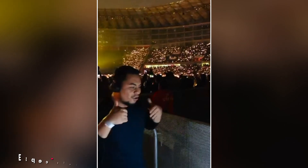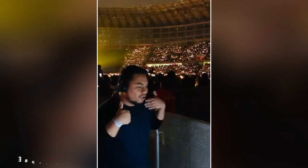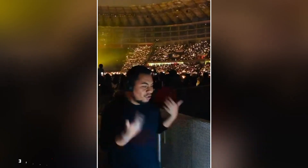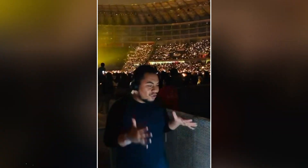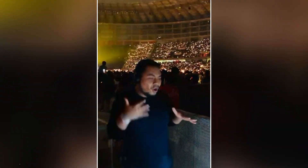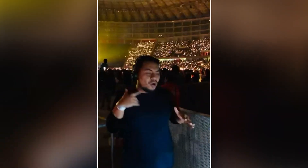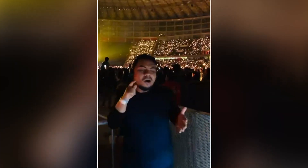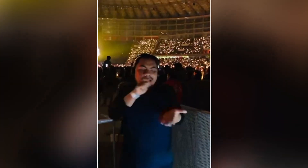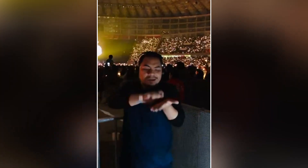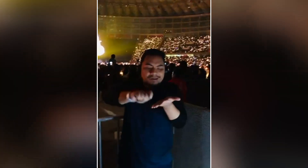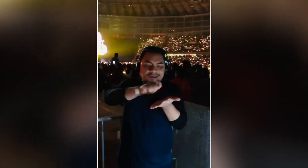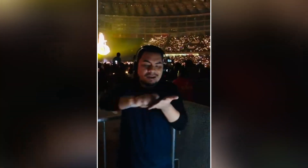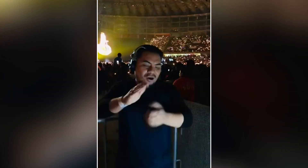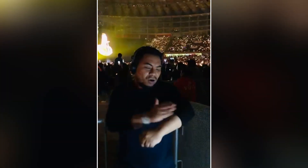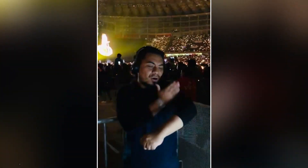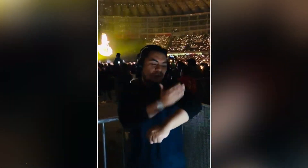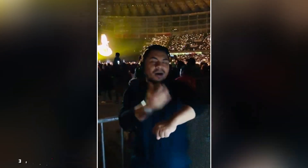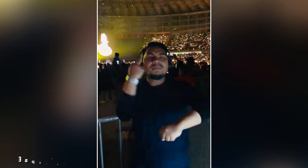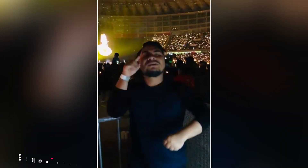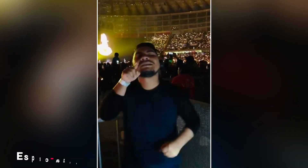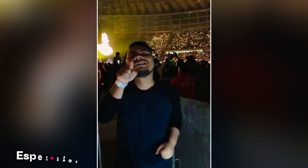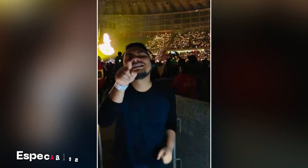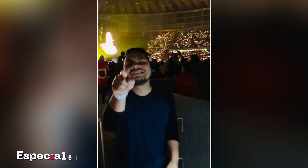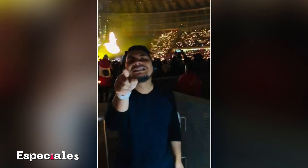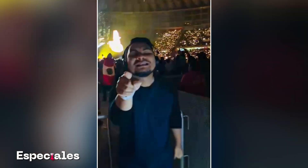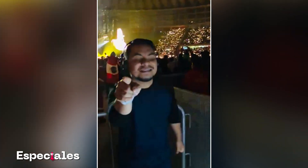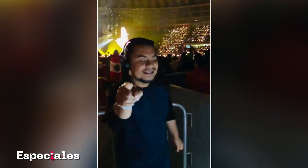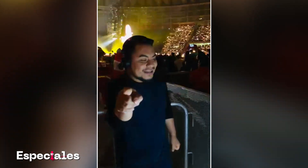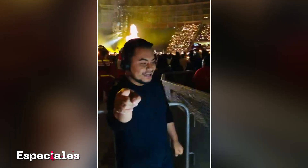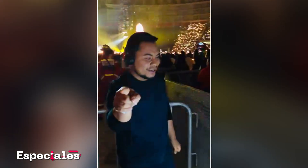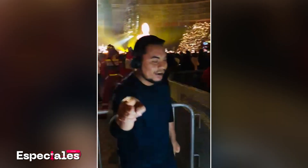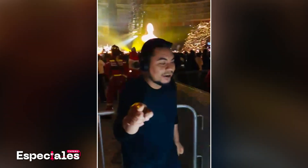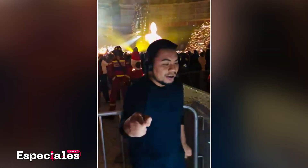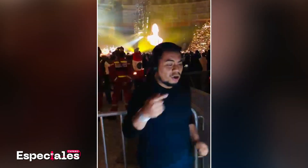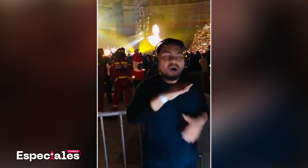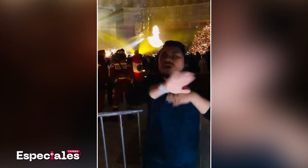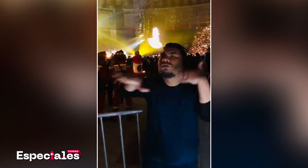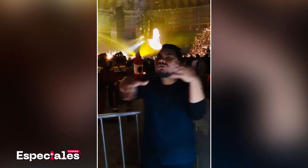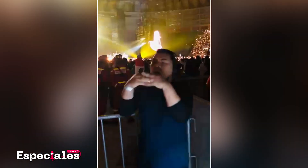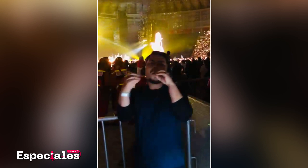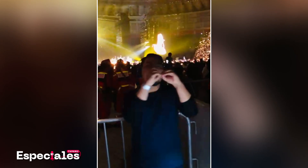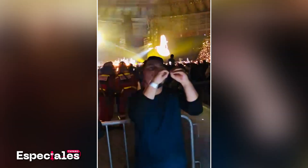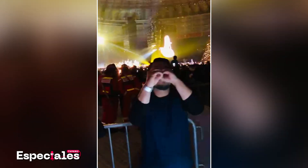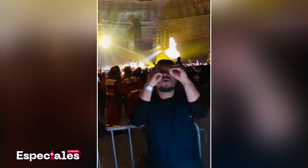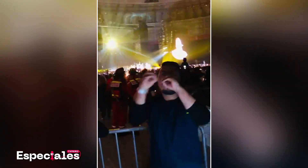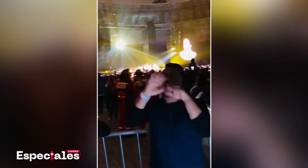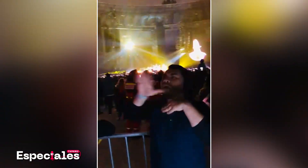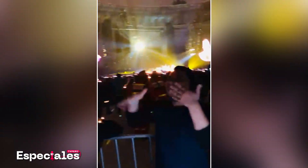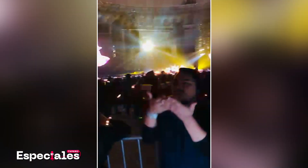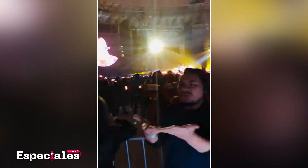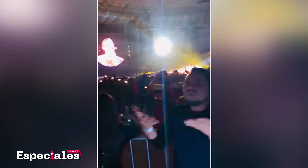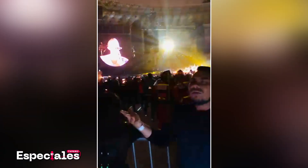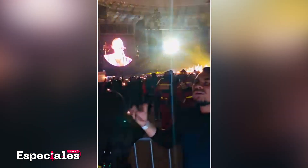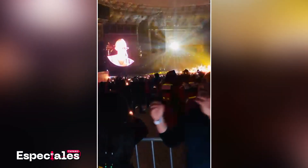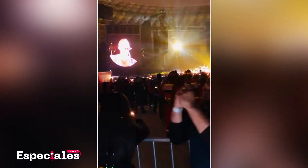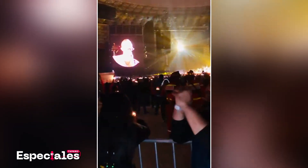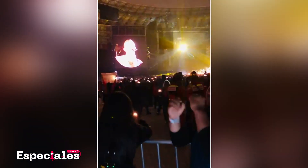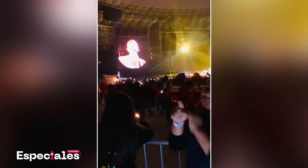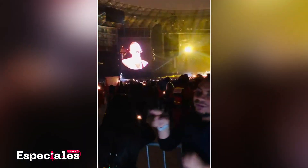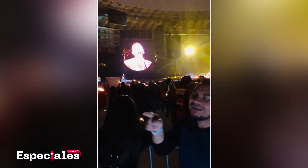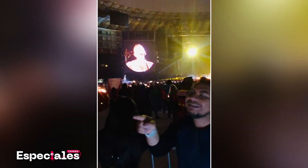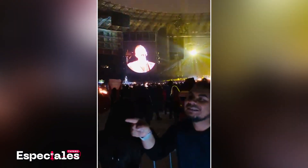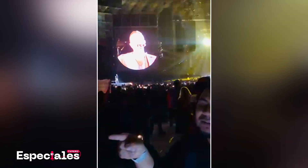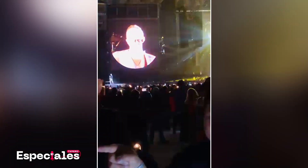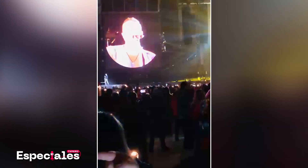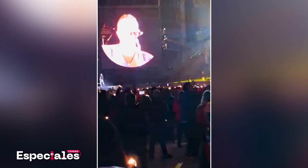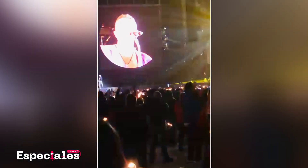hace Moisés Piscoya. Con sus manos en lengua de señas, es el encargado de interpretar el imponente espectáculo a todos